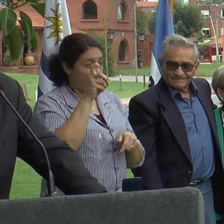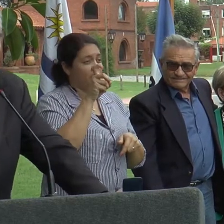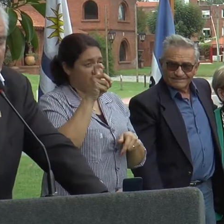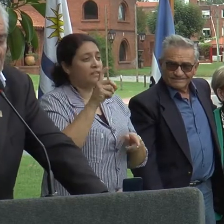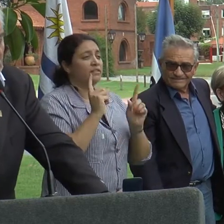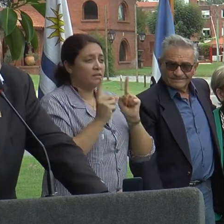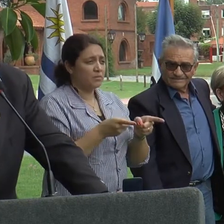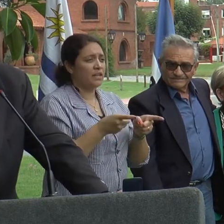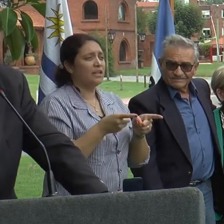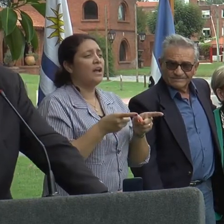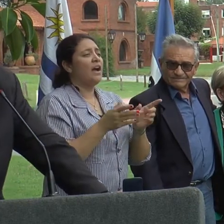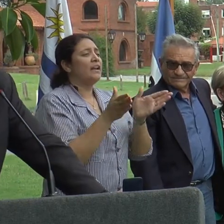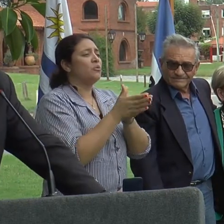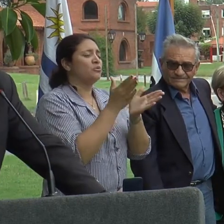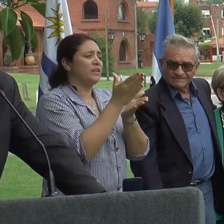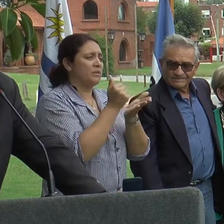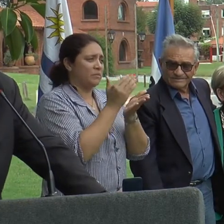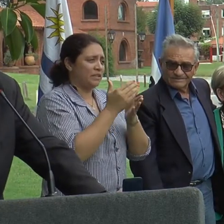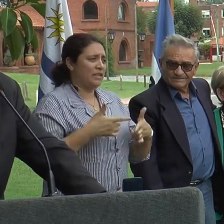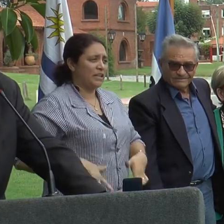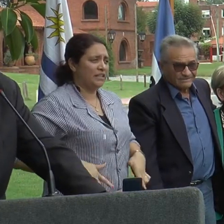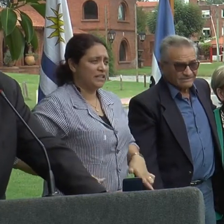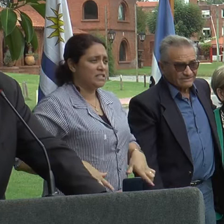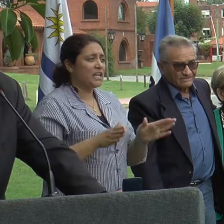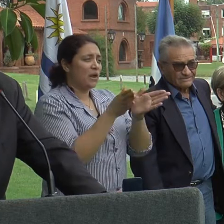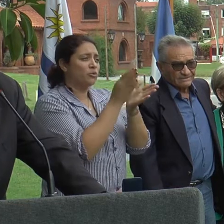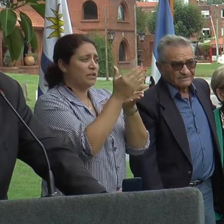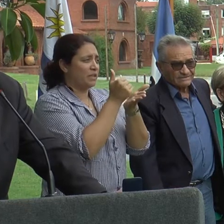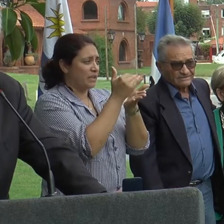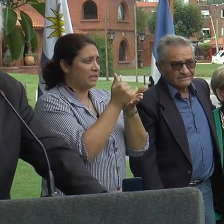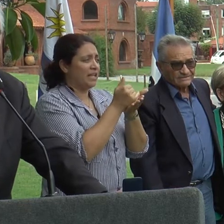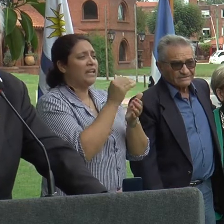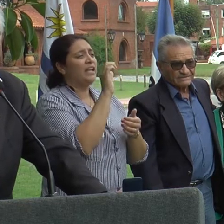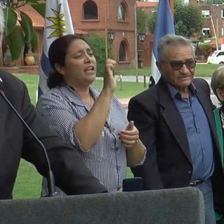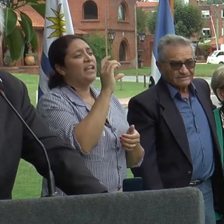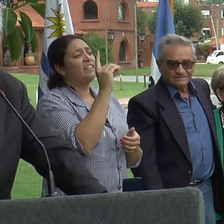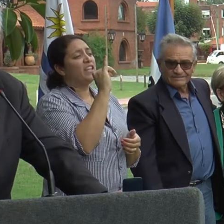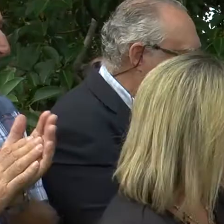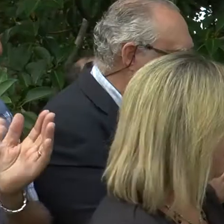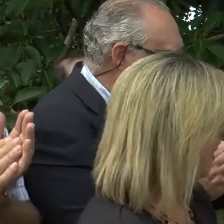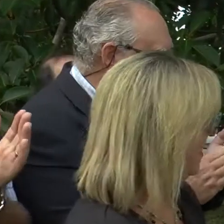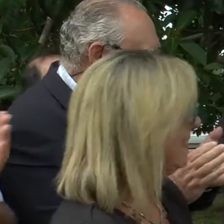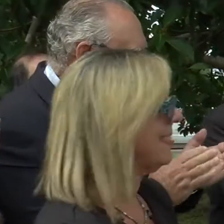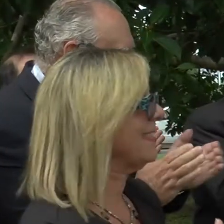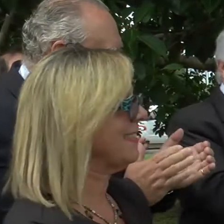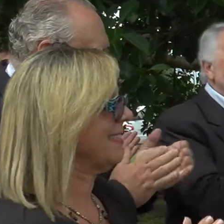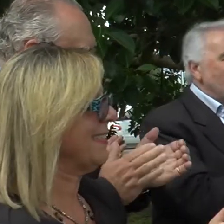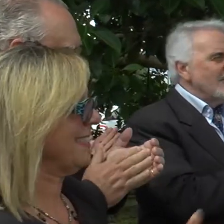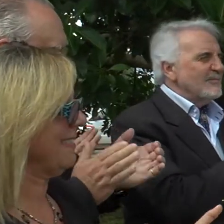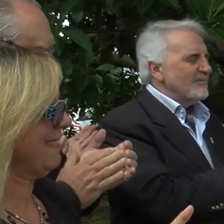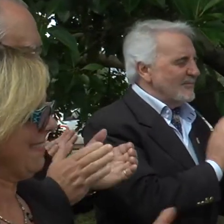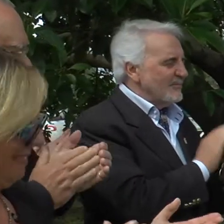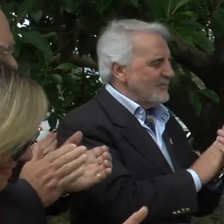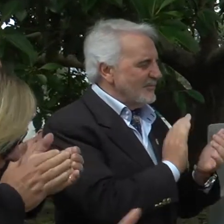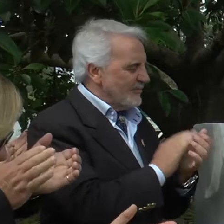al legislativo departamental, que a través de Darwin también le dio viabilidad a esto. Y creo que, como lo